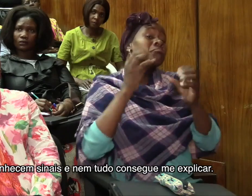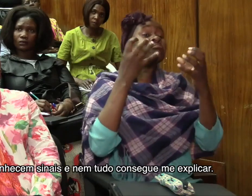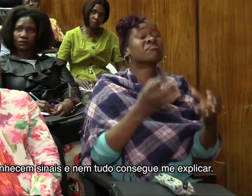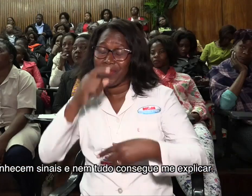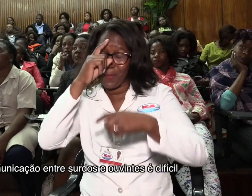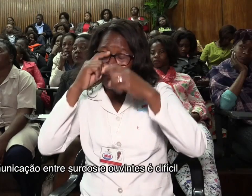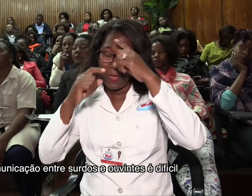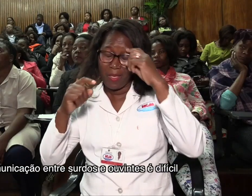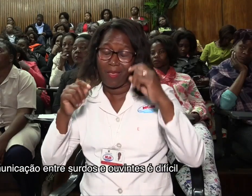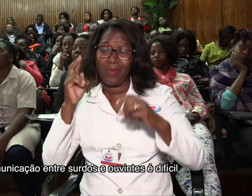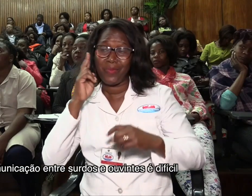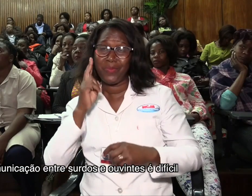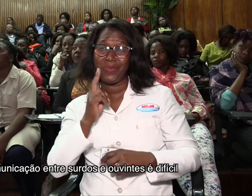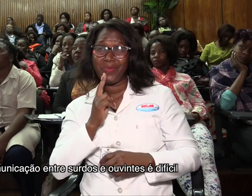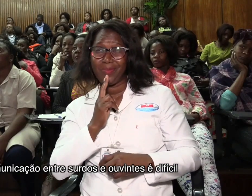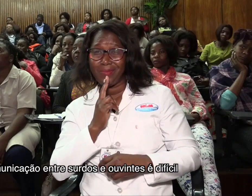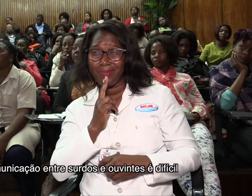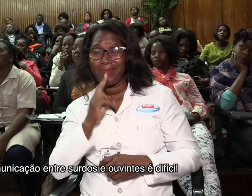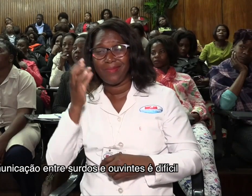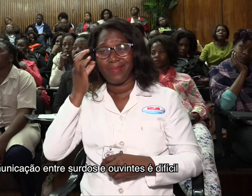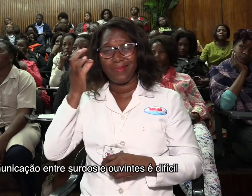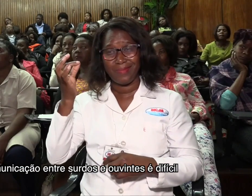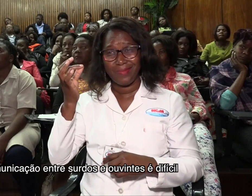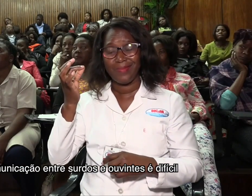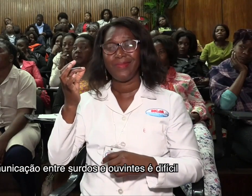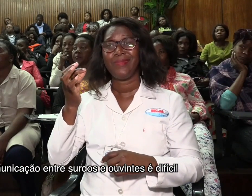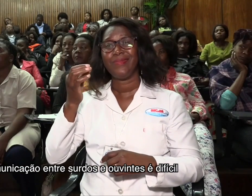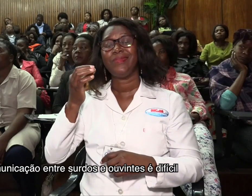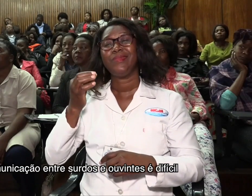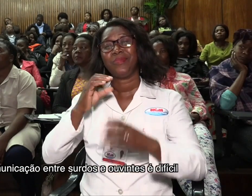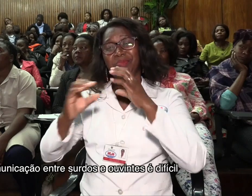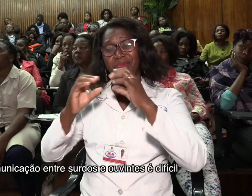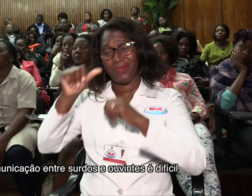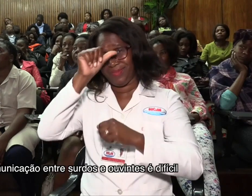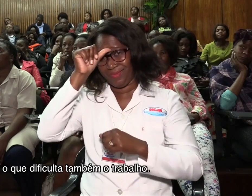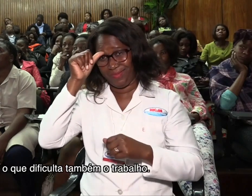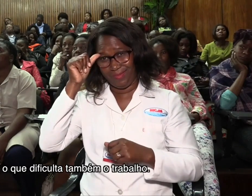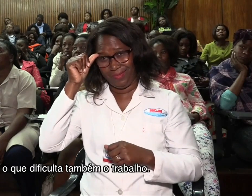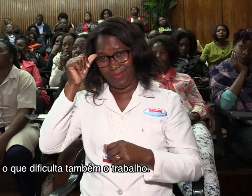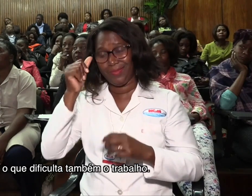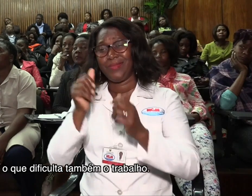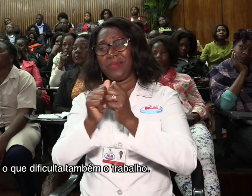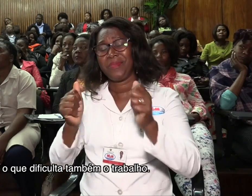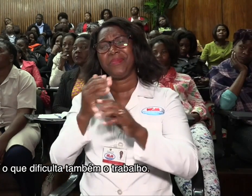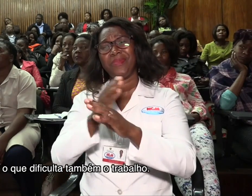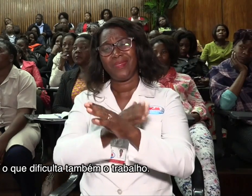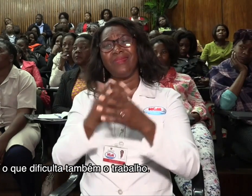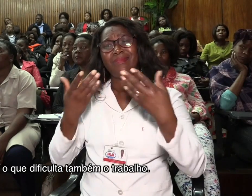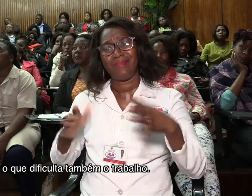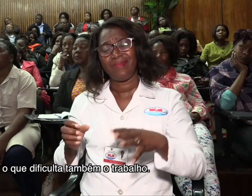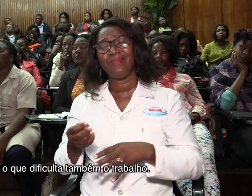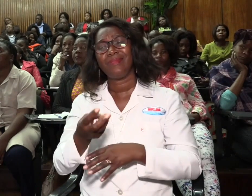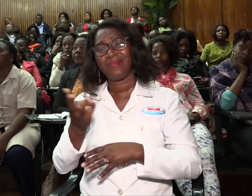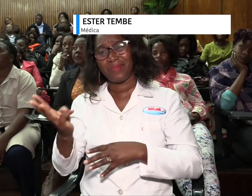A comunicação entre surdos e ouvintes é difícil, o que dificulta também o trabalho.